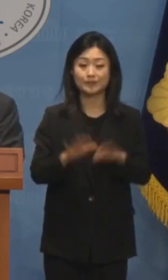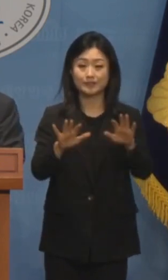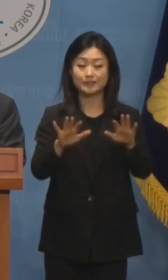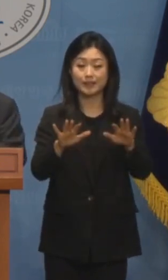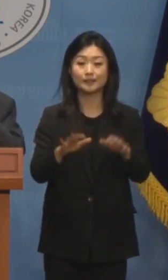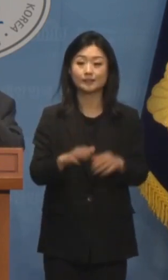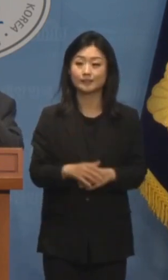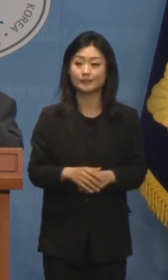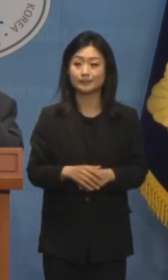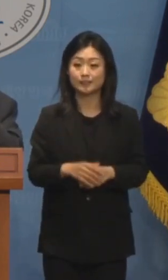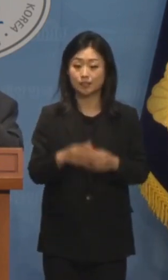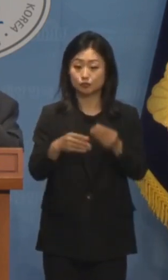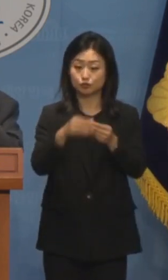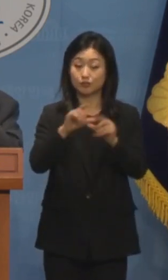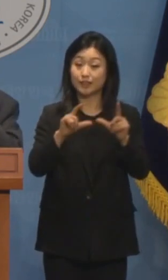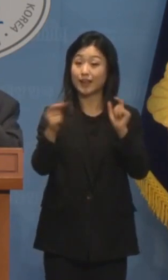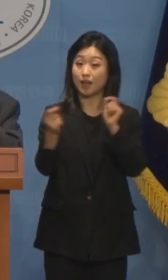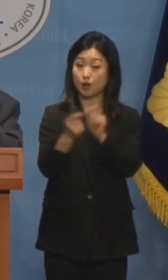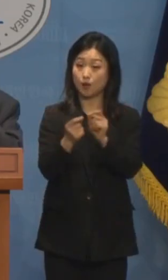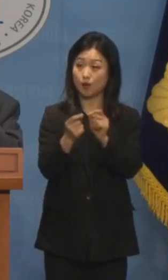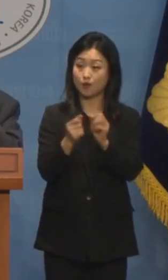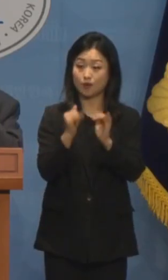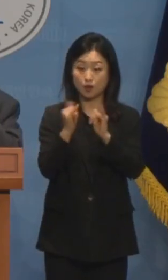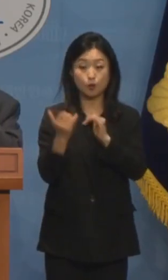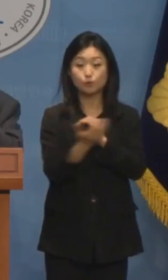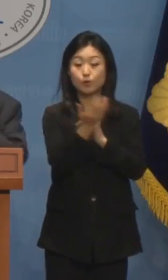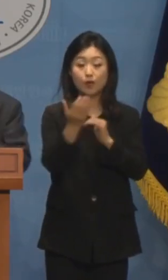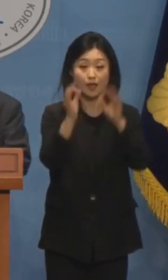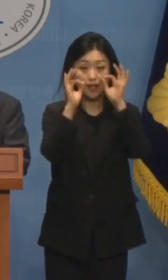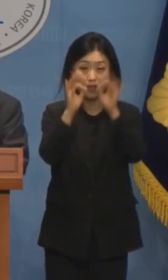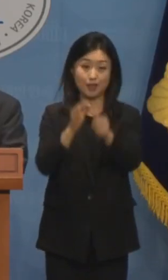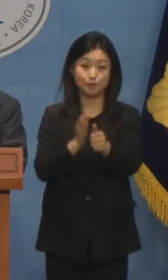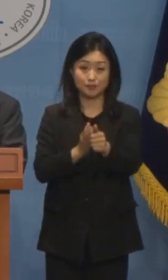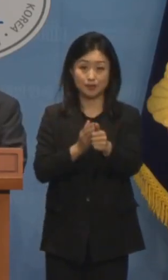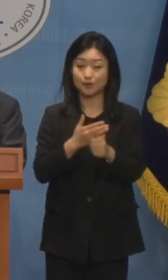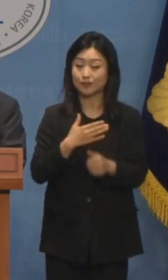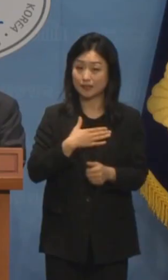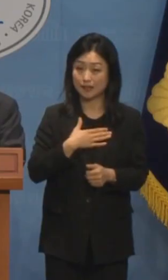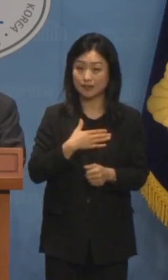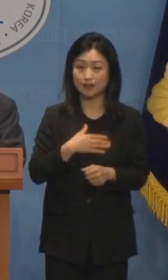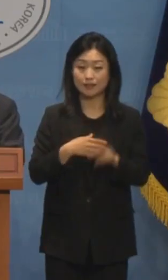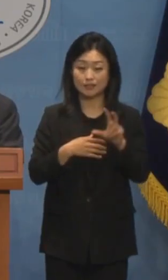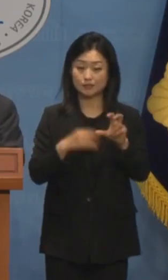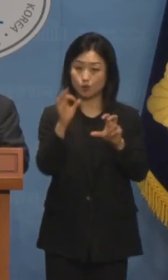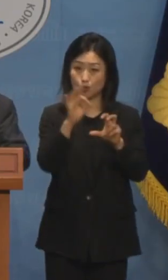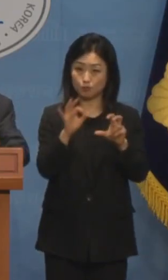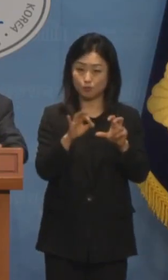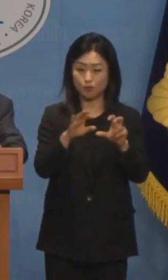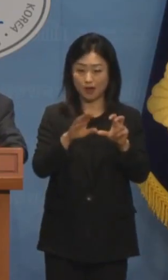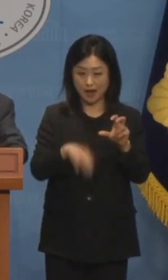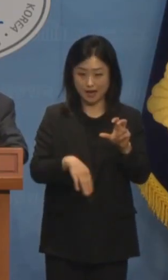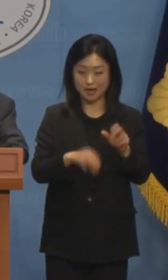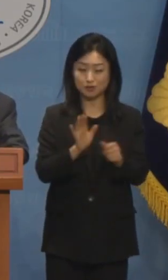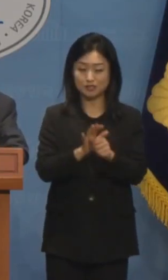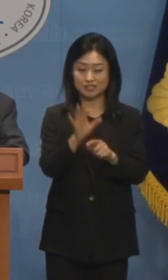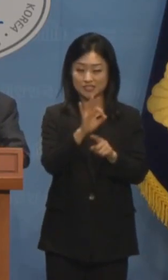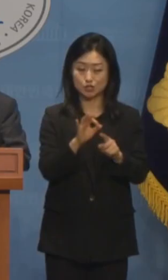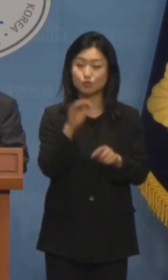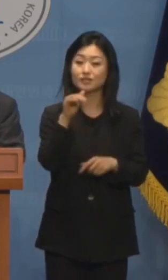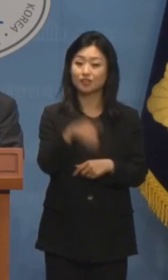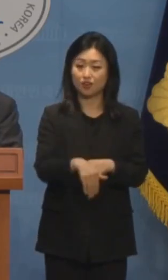분명히 말씀드립니다. 추석 연휴 여론조사를 해보면 저는 25% 아래로 무너질 거라고